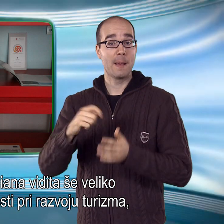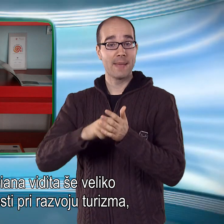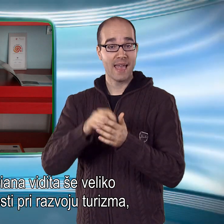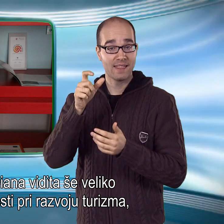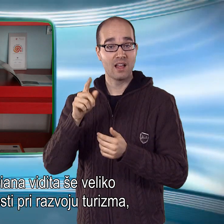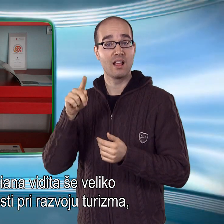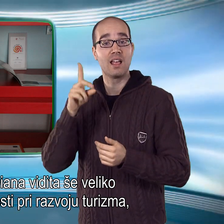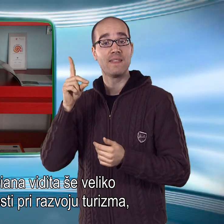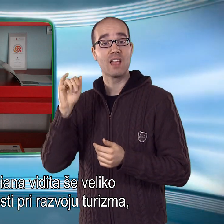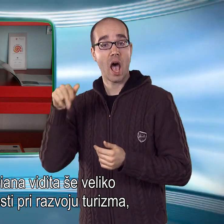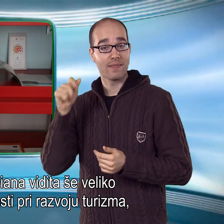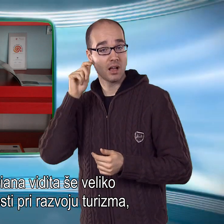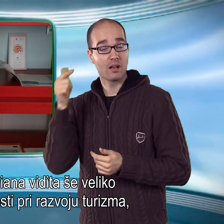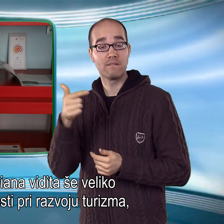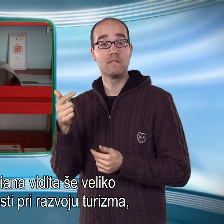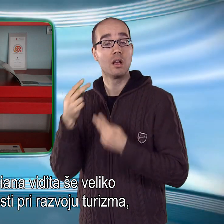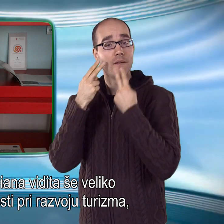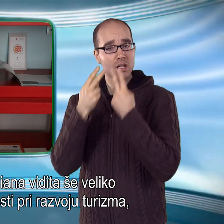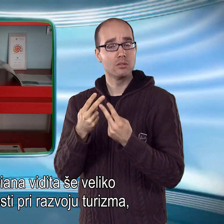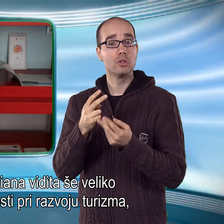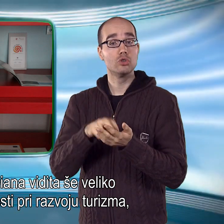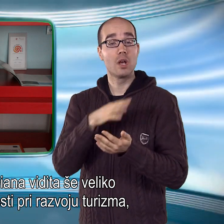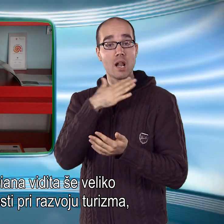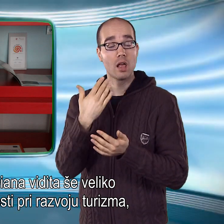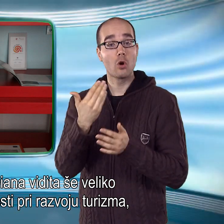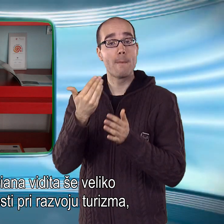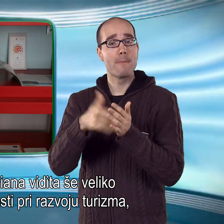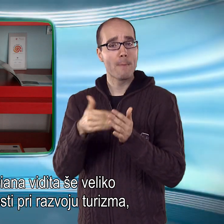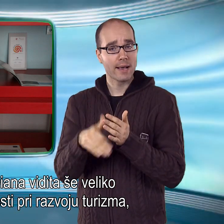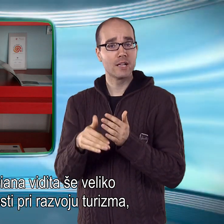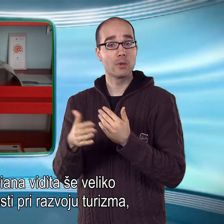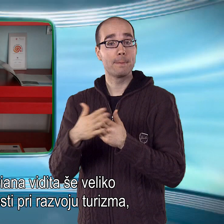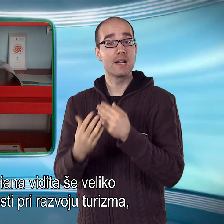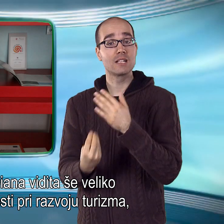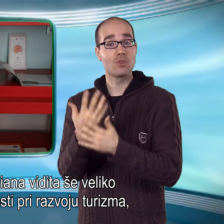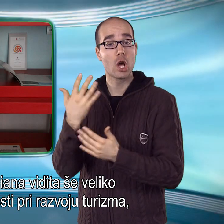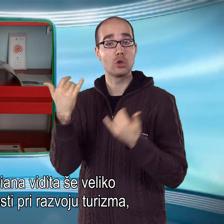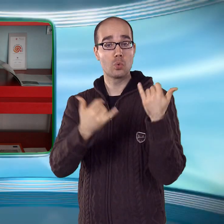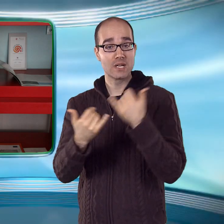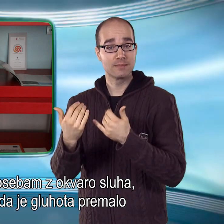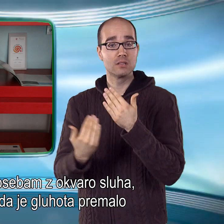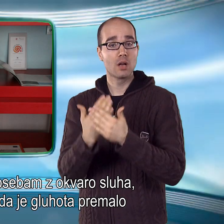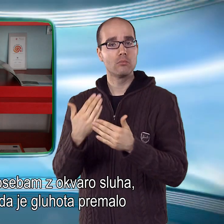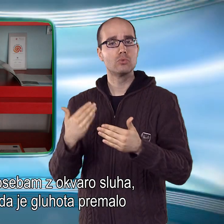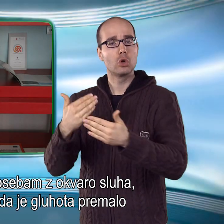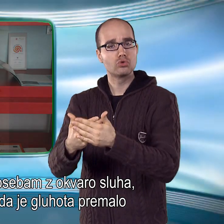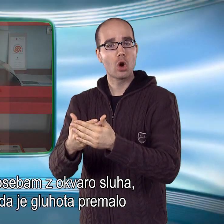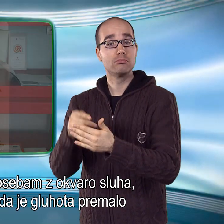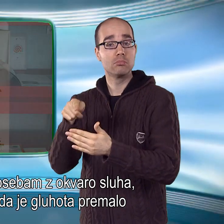Peter in Dijana, vidite še veliko pomanjkljivosti pri razvoju turizma, dostopnega osebam z okvaro sluha, saj pravita, da